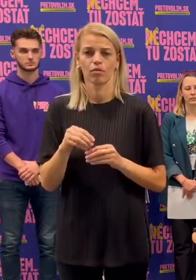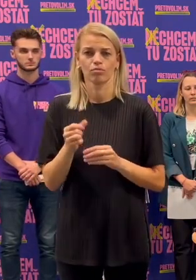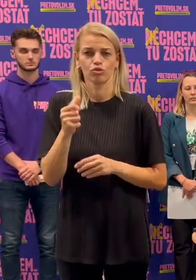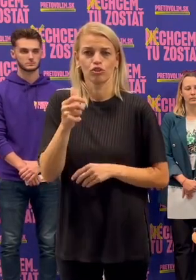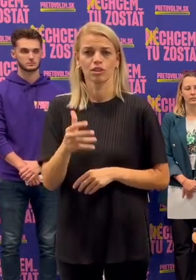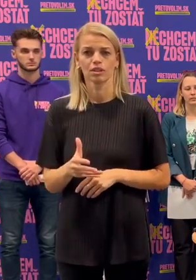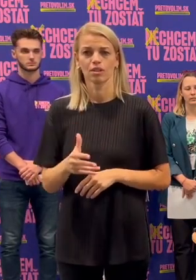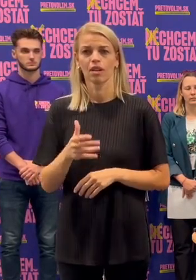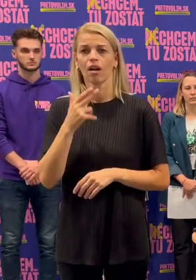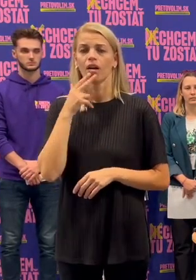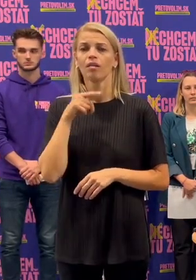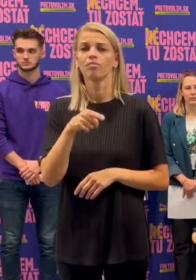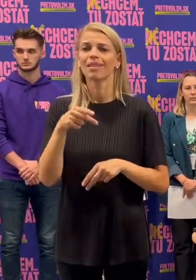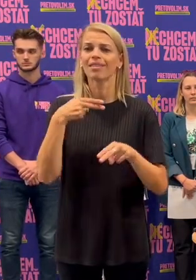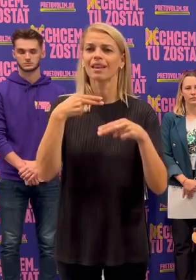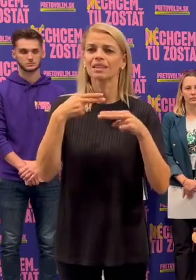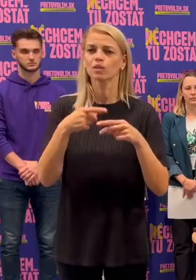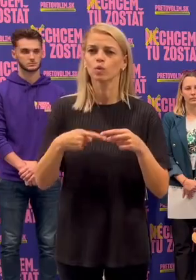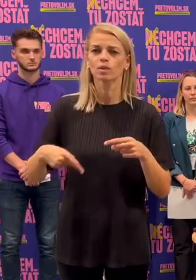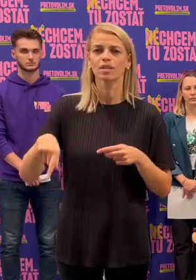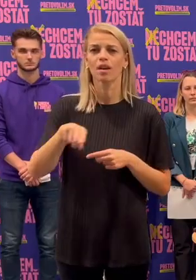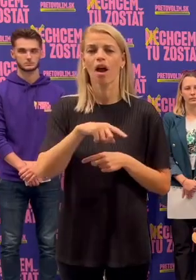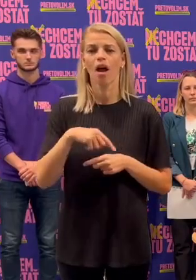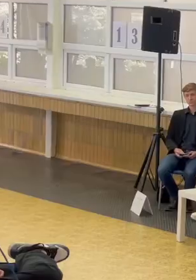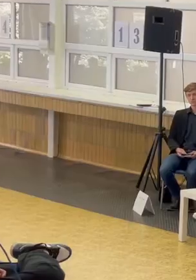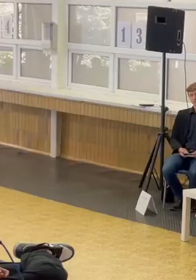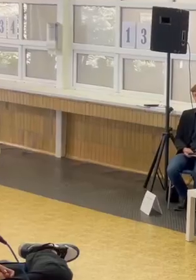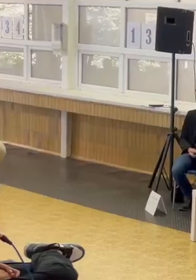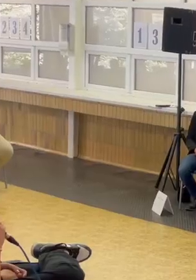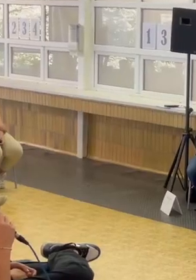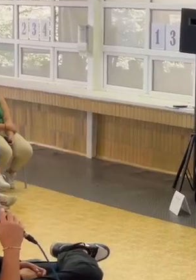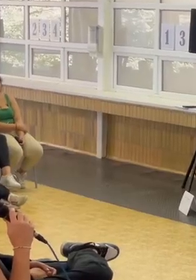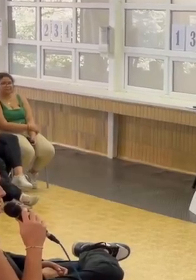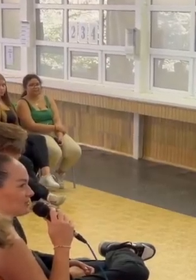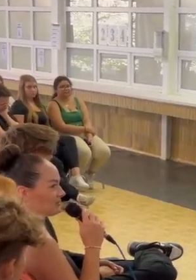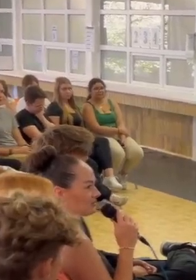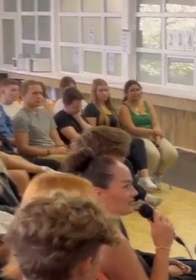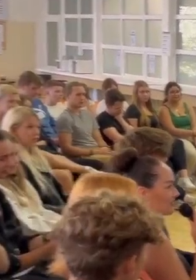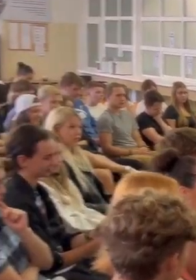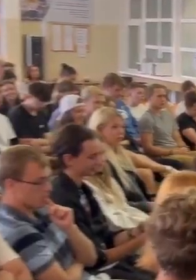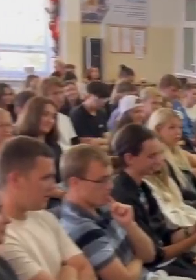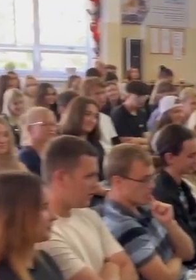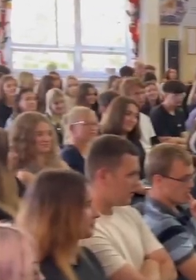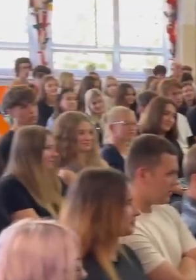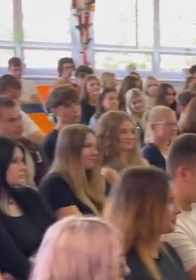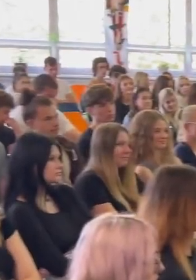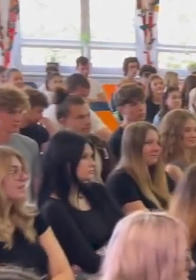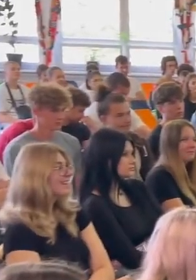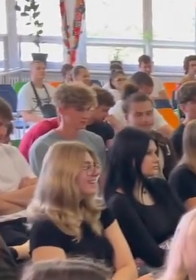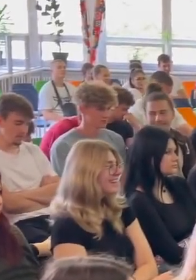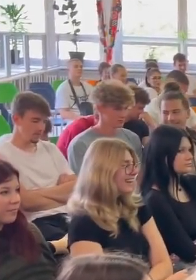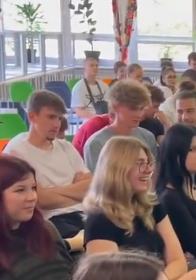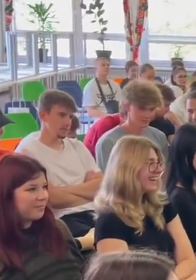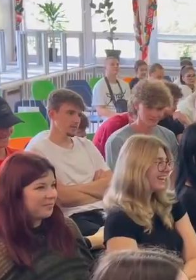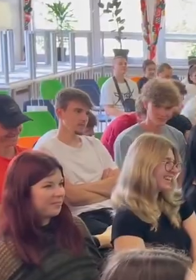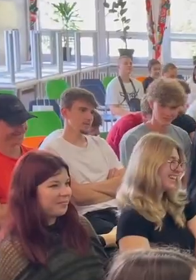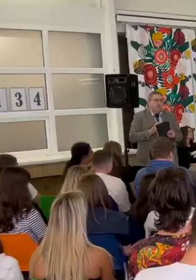z kvalitatívnych výstupov vieme, že jeden z najdôležitejších faktorov, prečo mladí ľudia odchádzajú, je práve nespokojnosť a